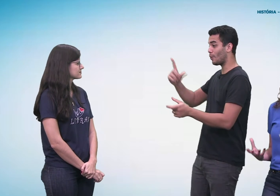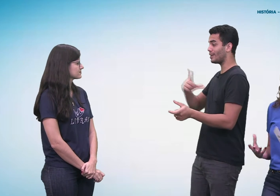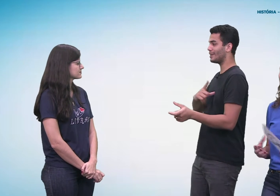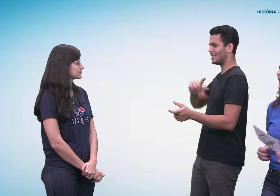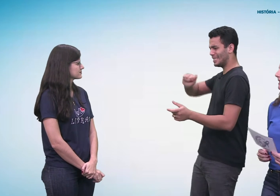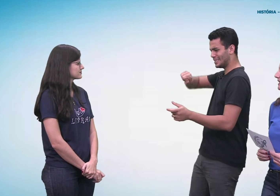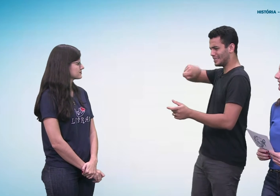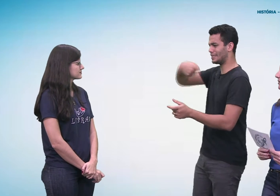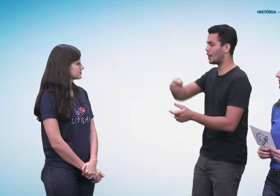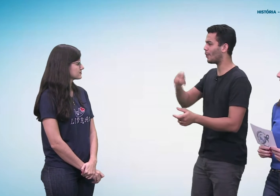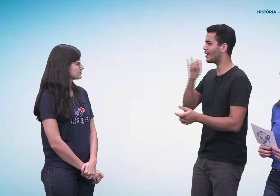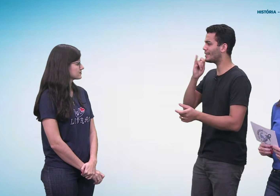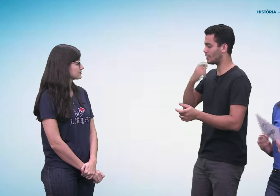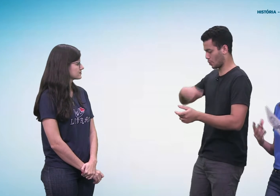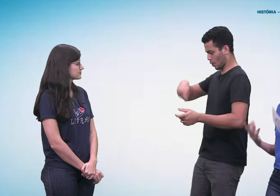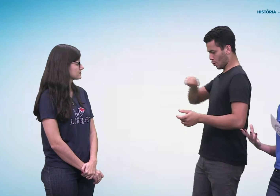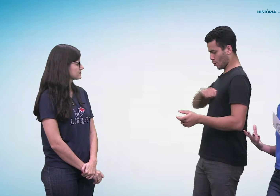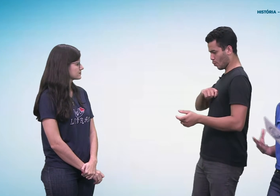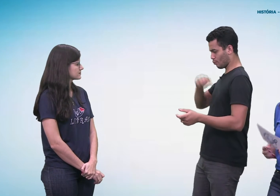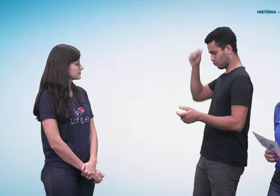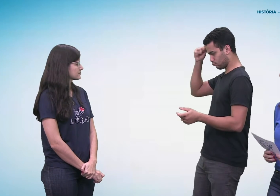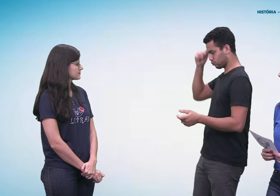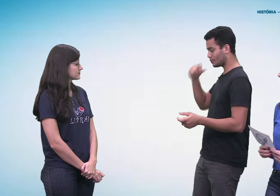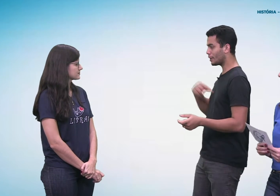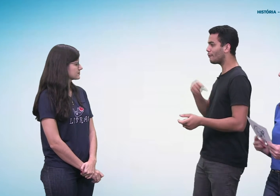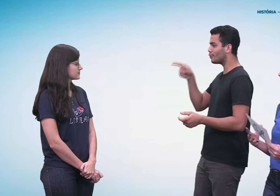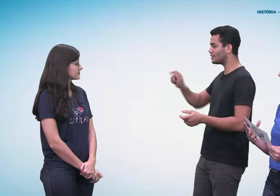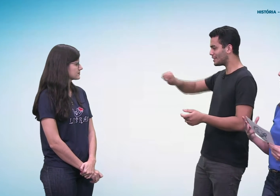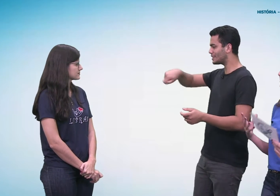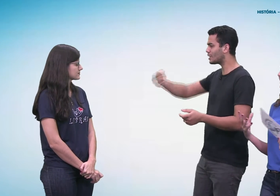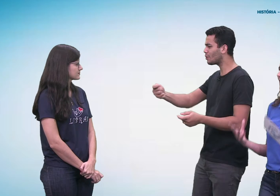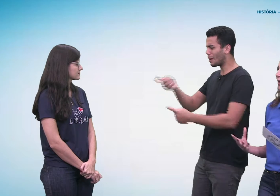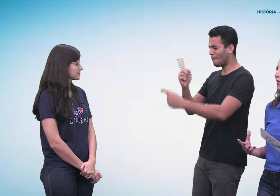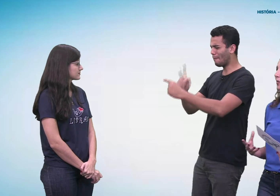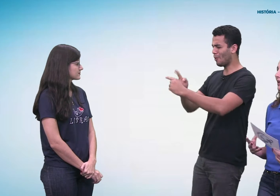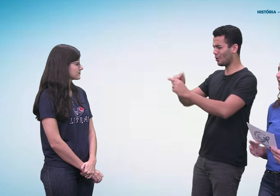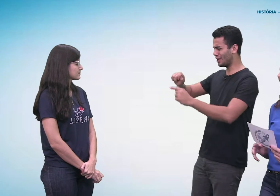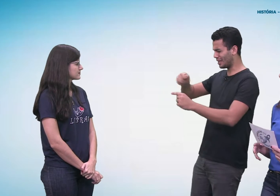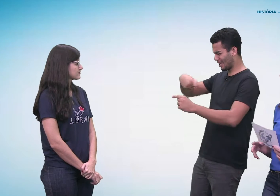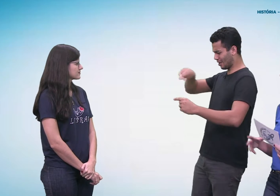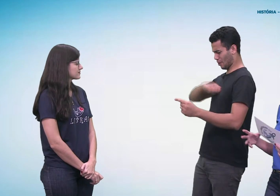isso dentro da Libras, né? Como é essa questão do sinal, como eles são